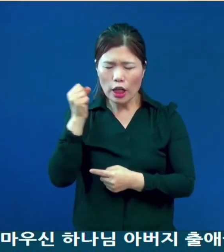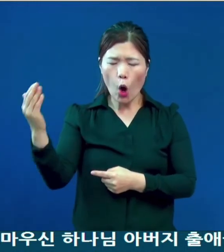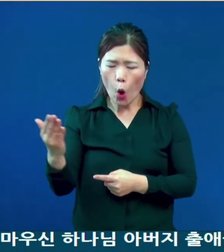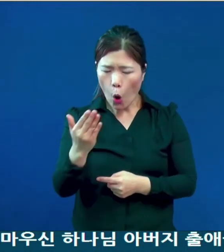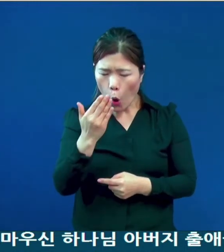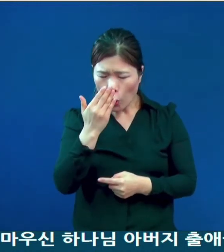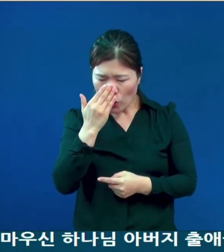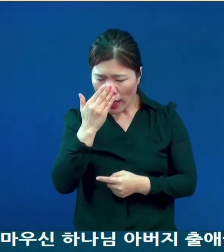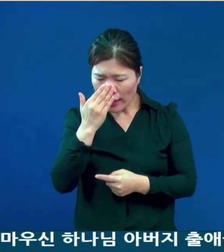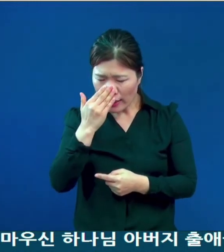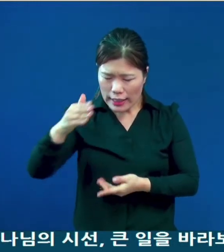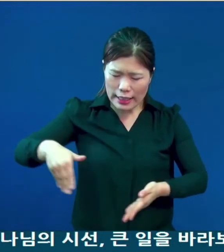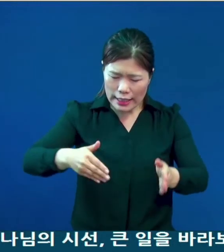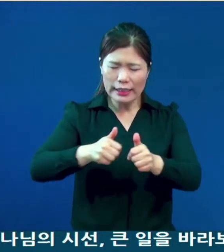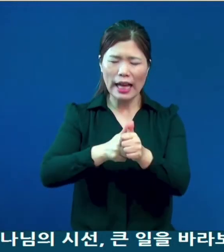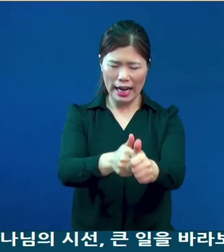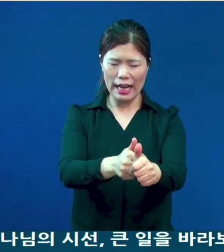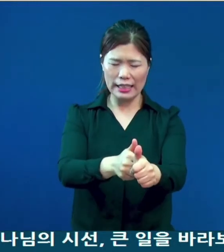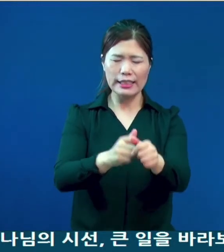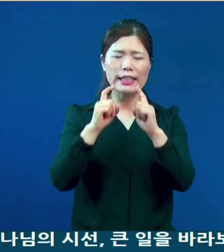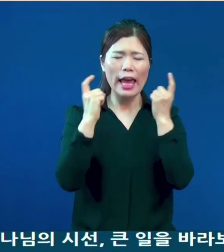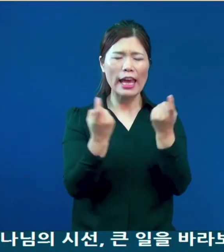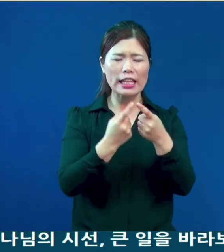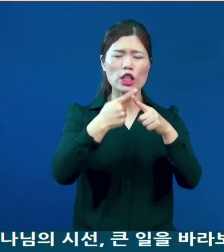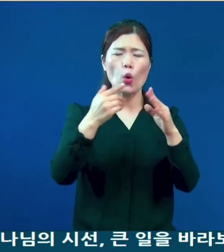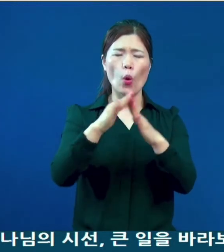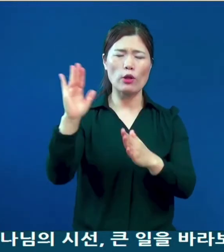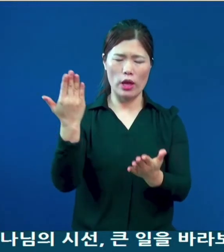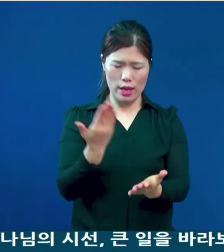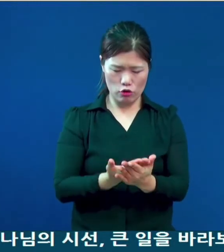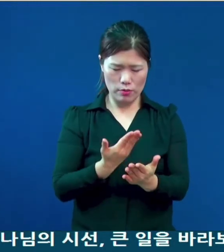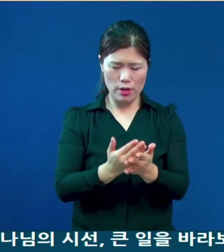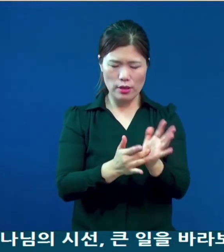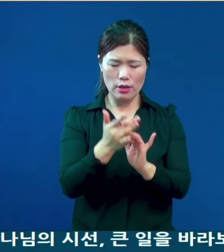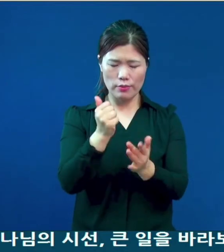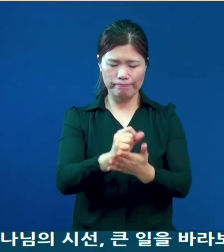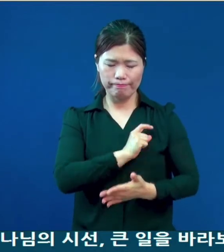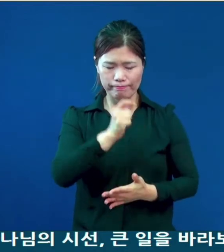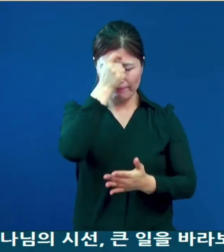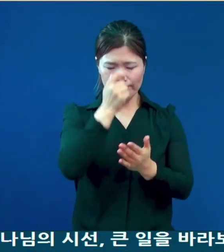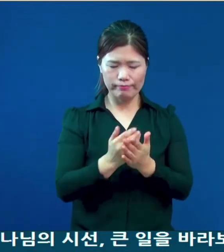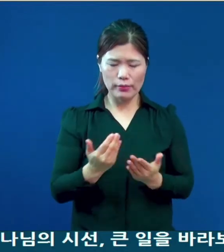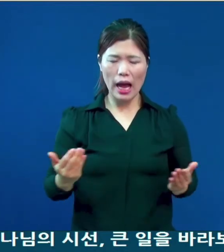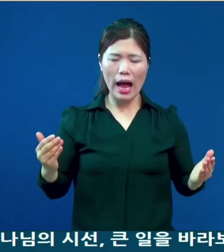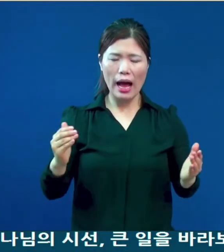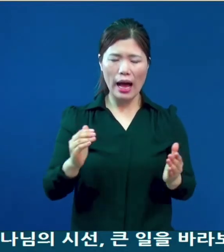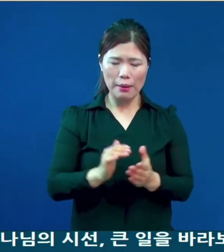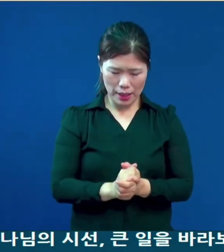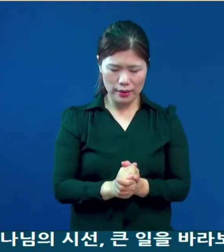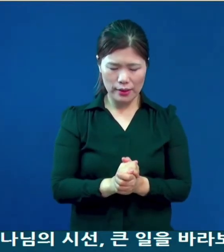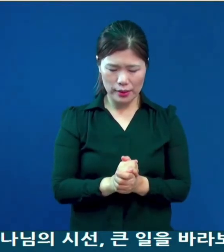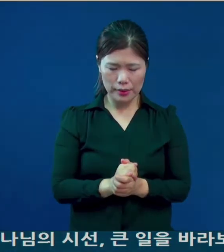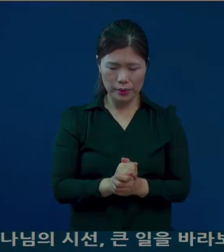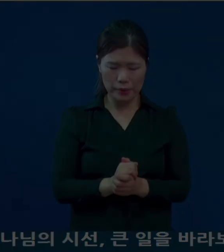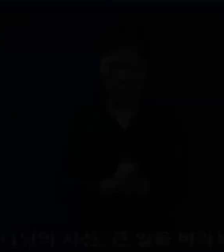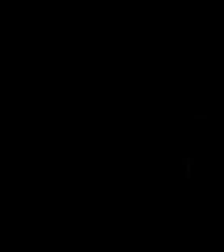개인과 교회 되게 하여 주옵소서. 예수님의 이름으로 기도하옵나이다. 아멘.